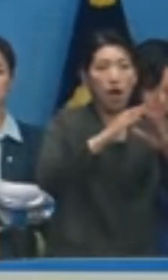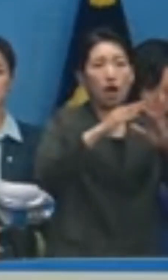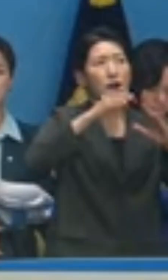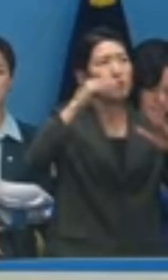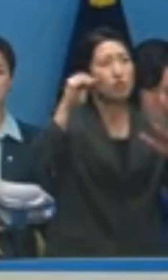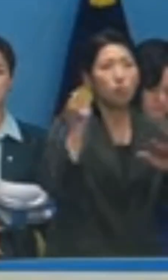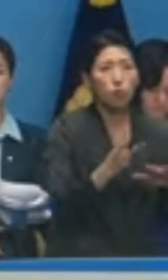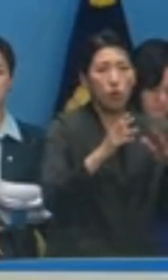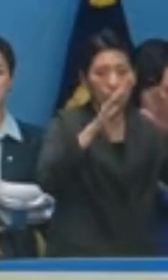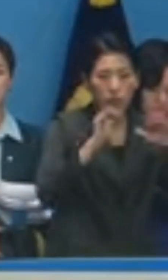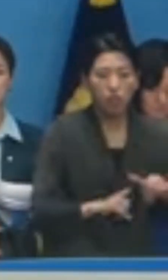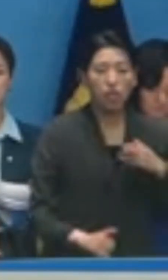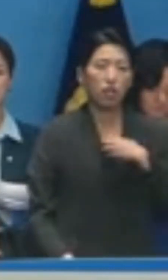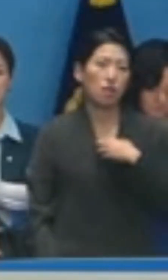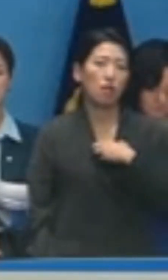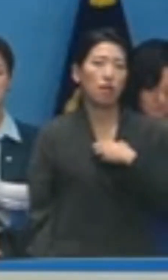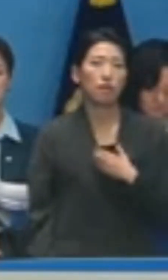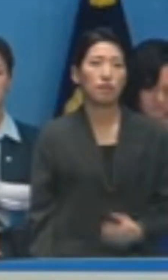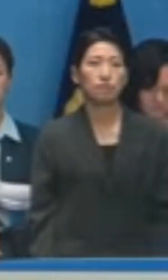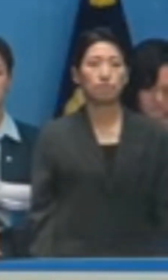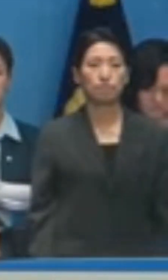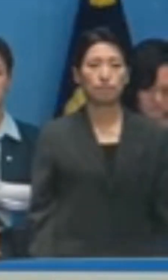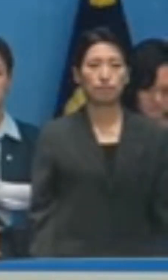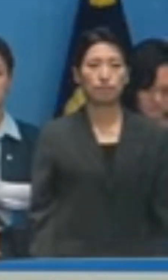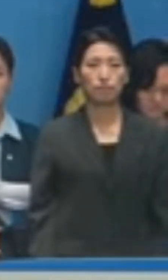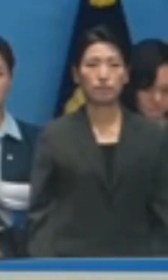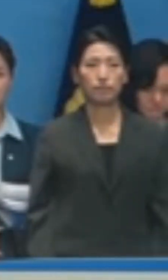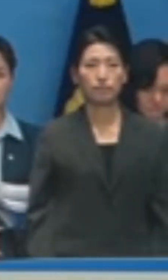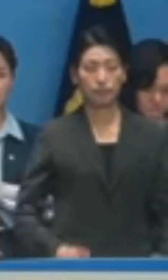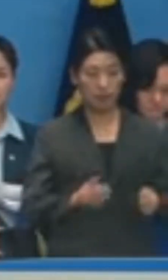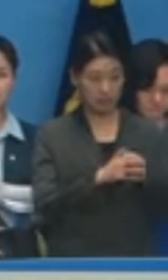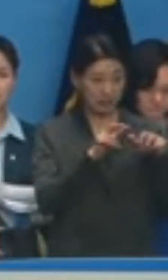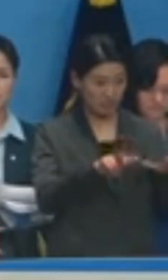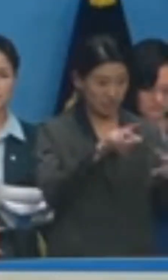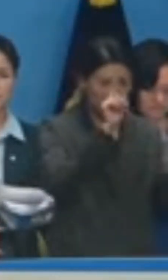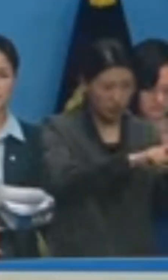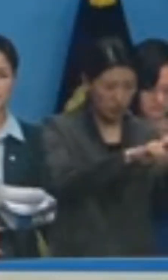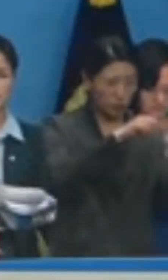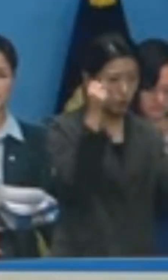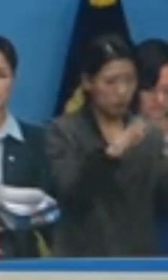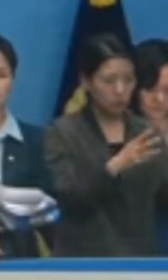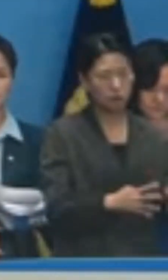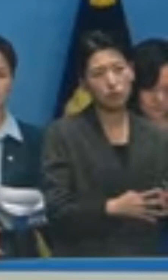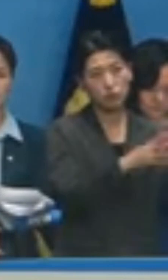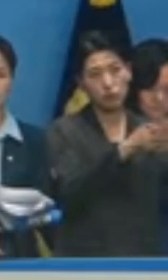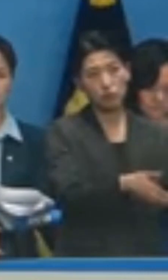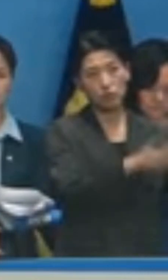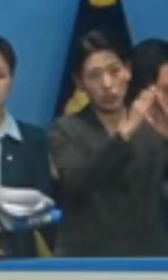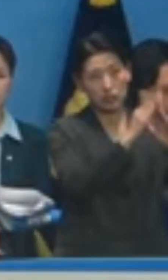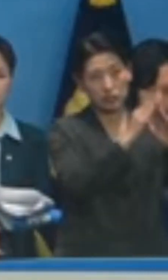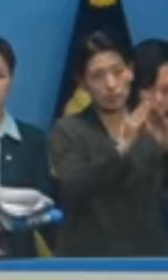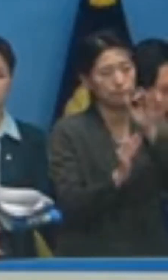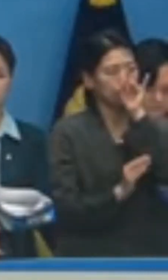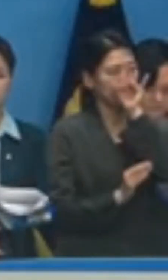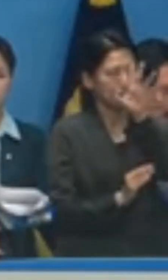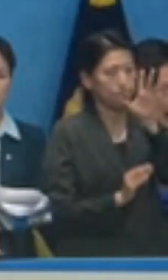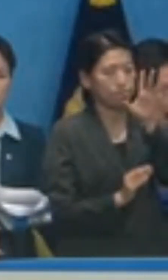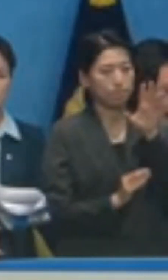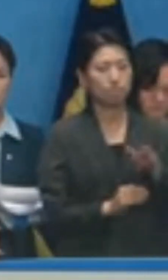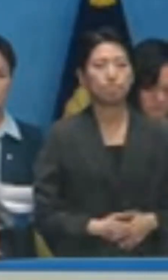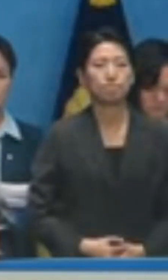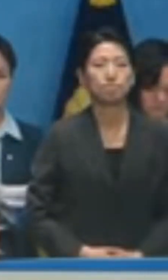다른 사고의 우려가 됩니다. 따라서 우리는 현 위치에 환풍구를 다시 설치하는데 강력히